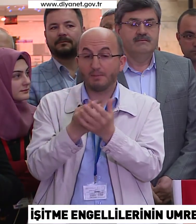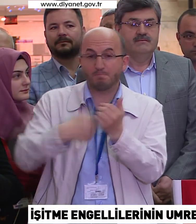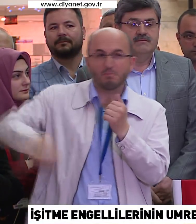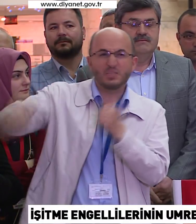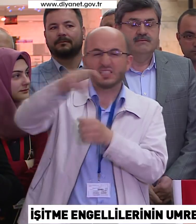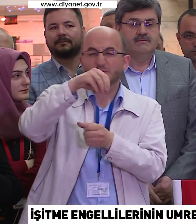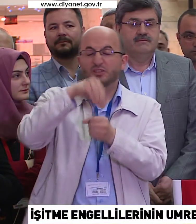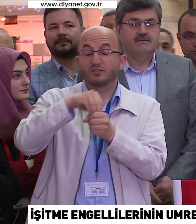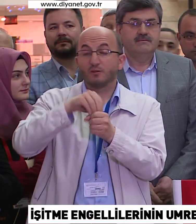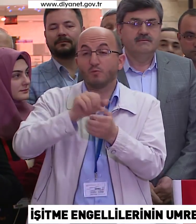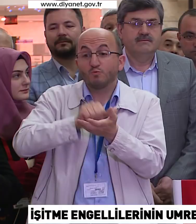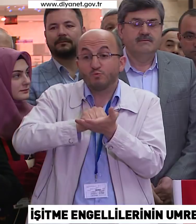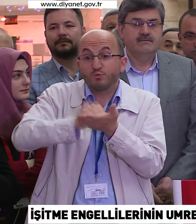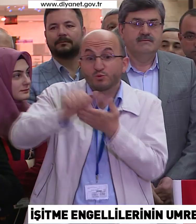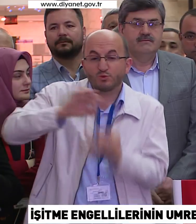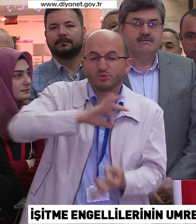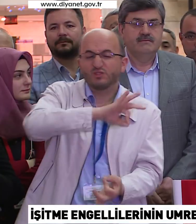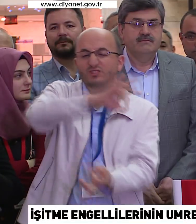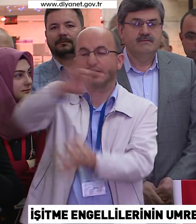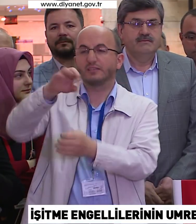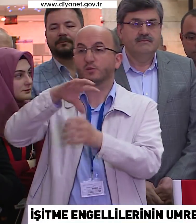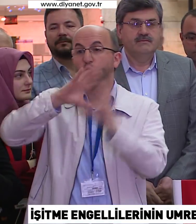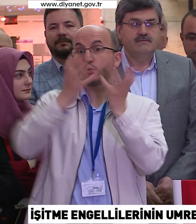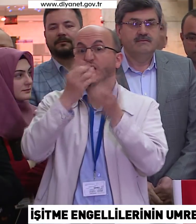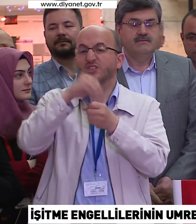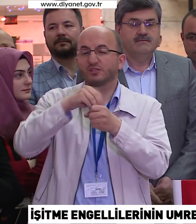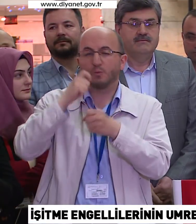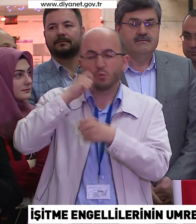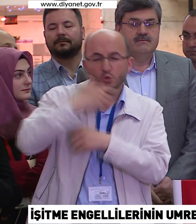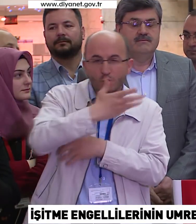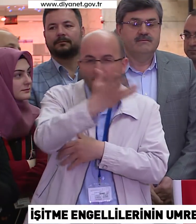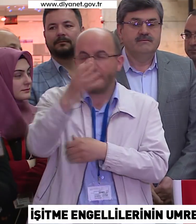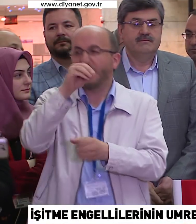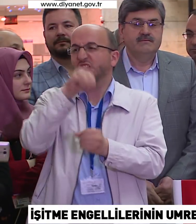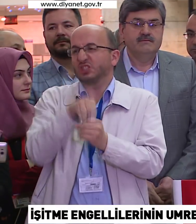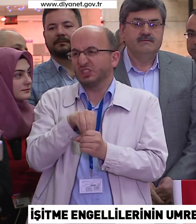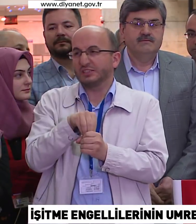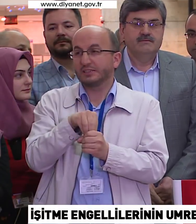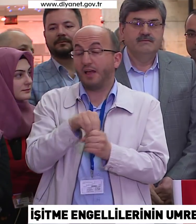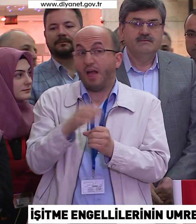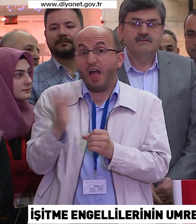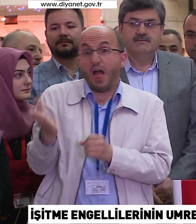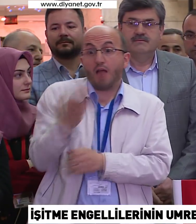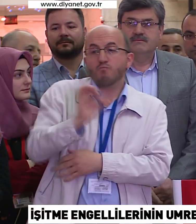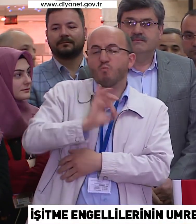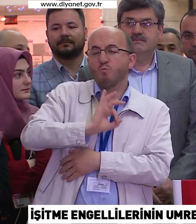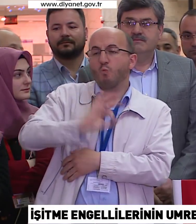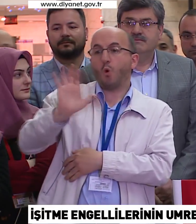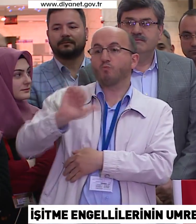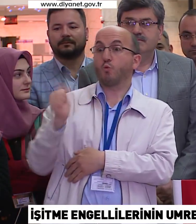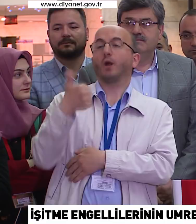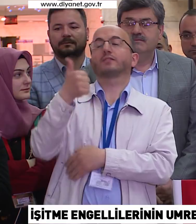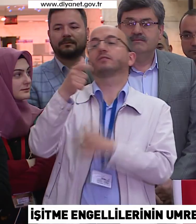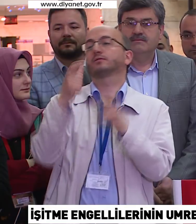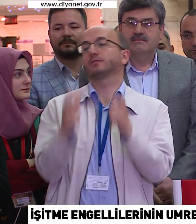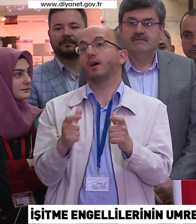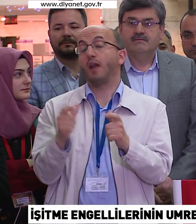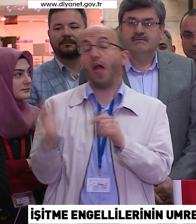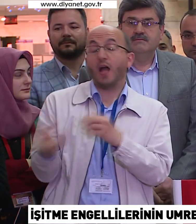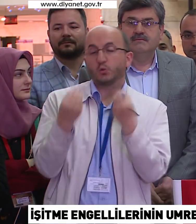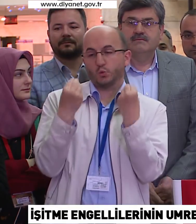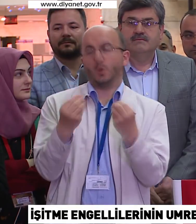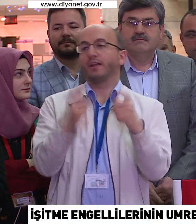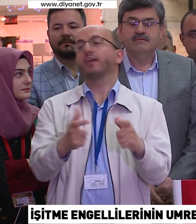bizim için, bütün insanlık için, Müslümanlar için en mukaddes yerlerdir, en